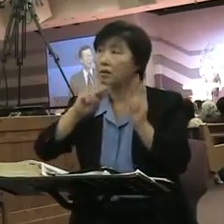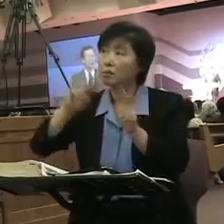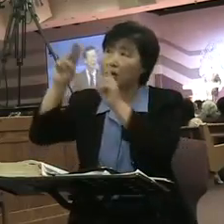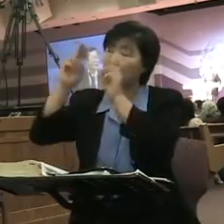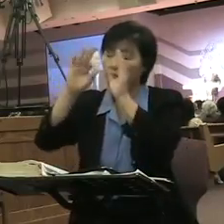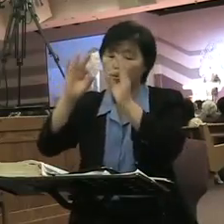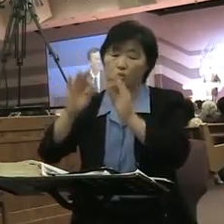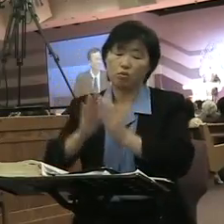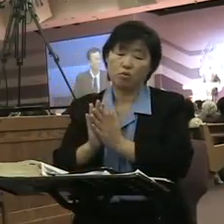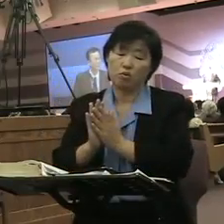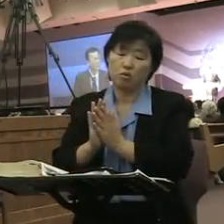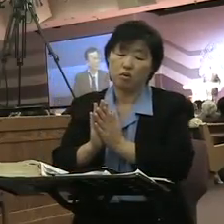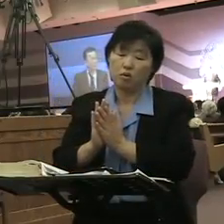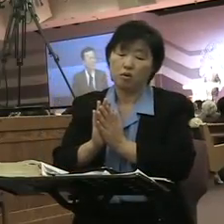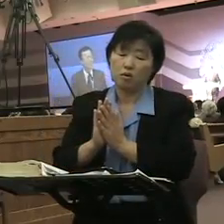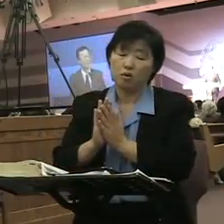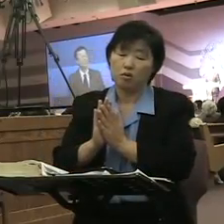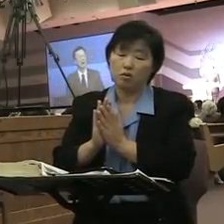양을 바라보면서